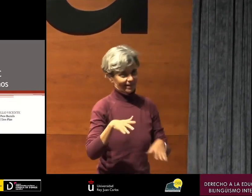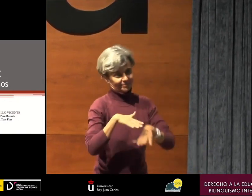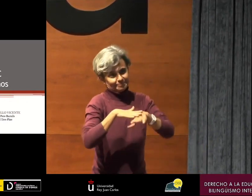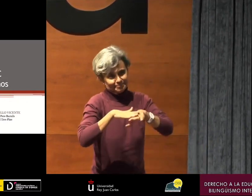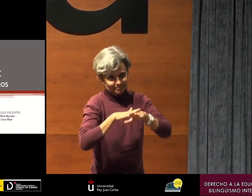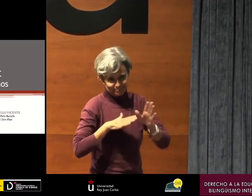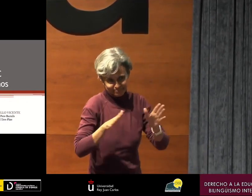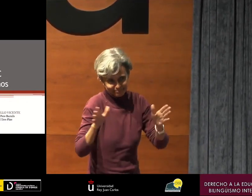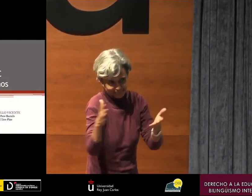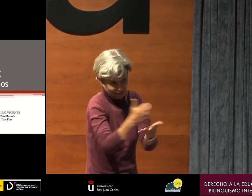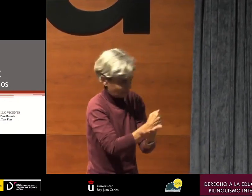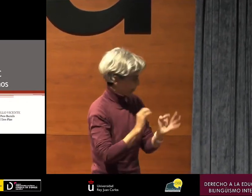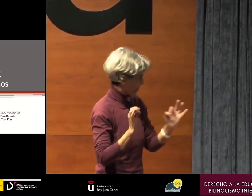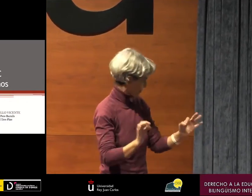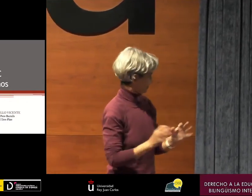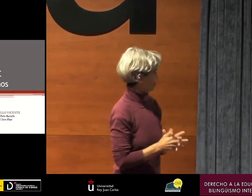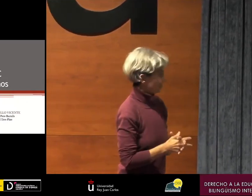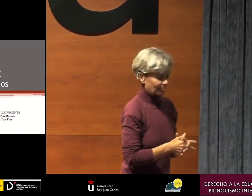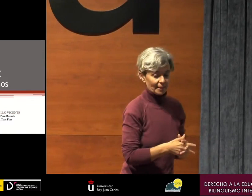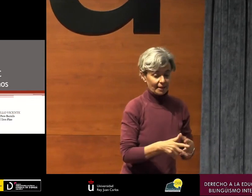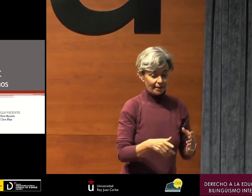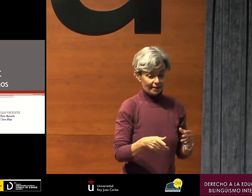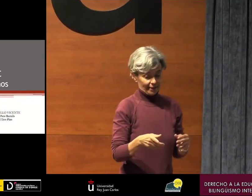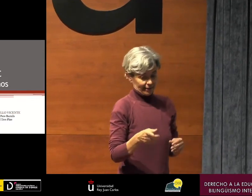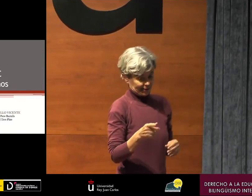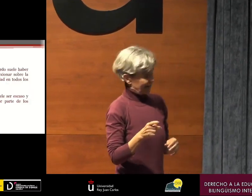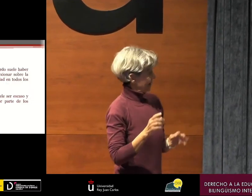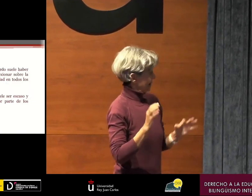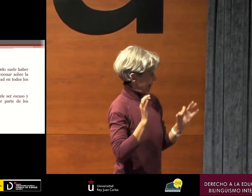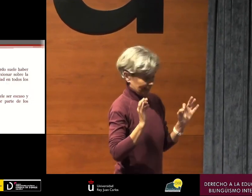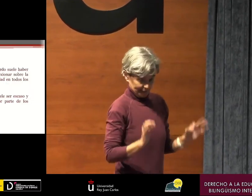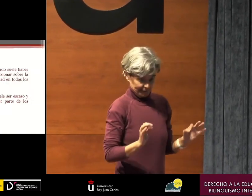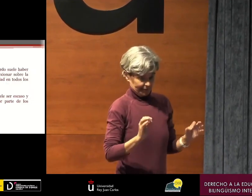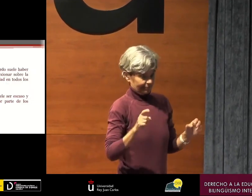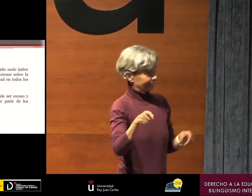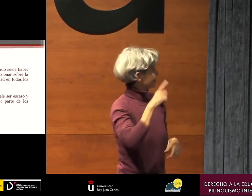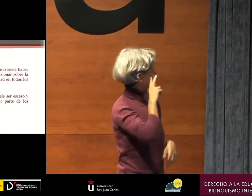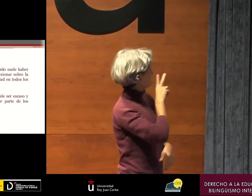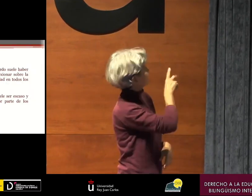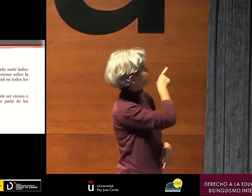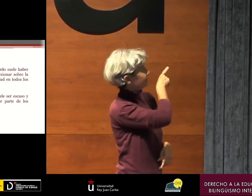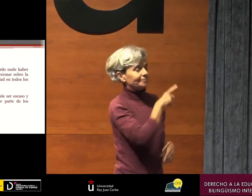nerviosa, aunque no lo creáis, y os pido disculpas de antemano.